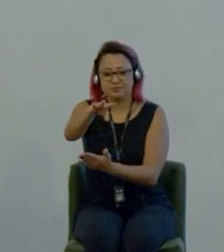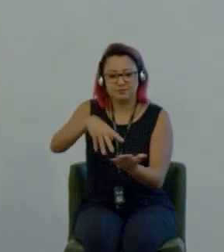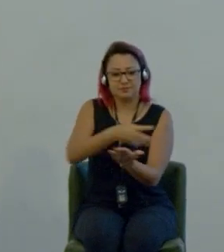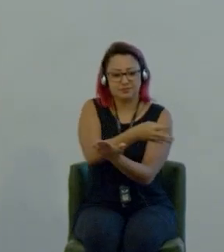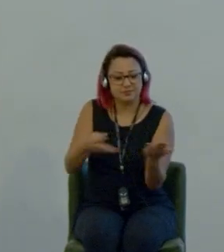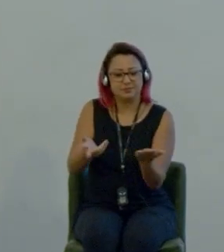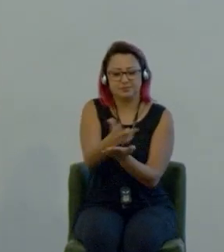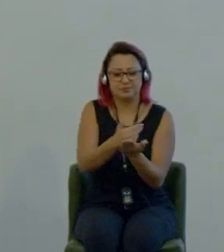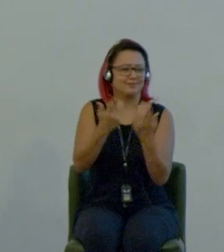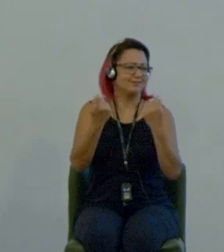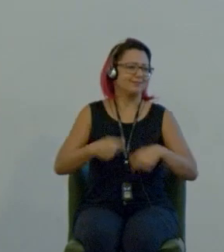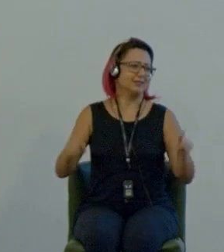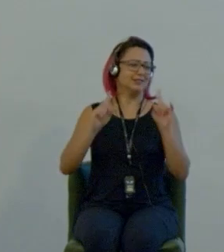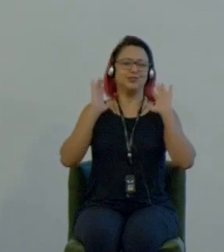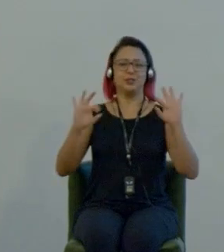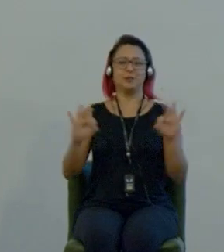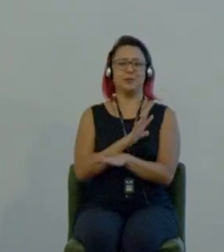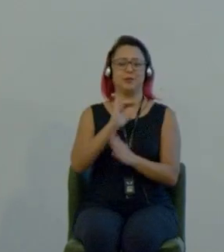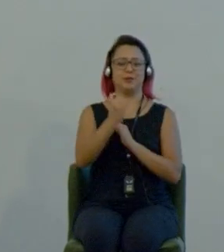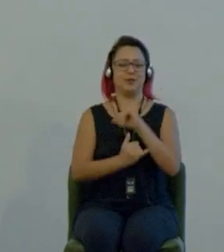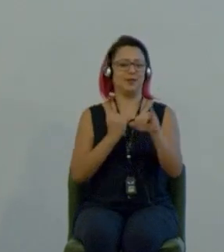par Internet. Ils ont ce